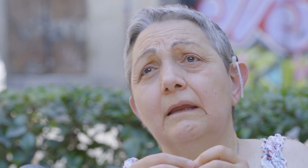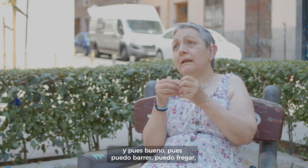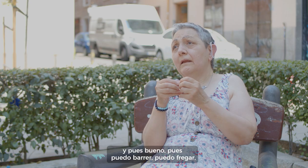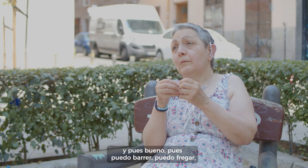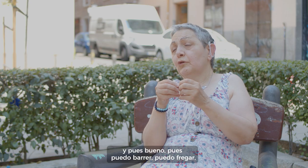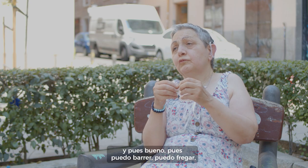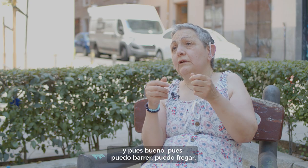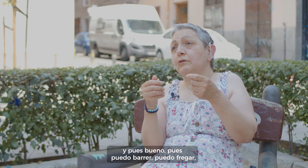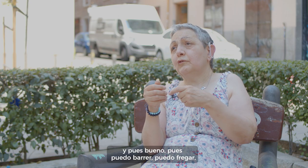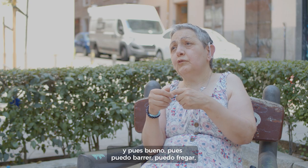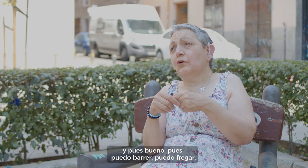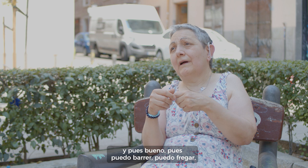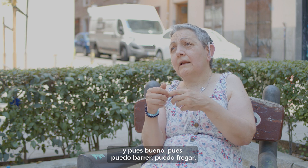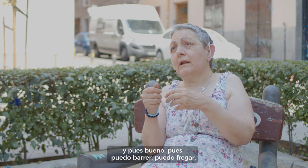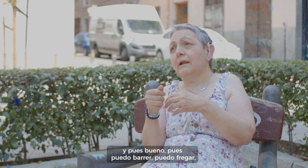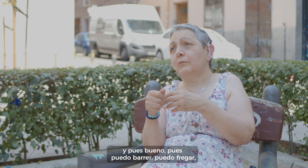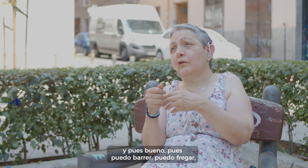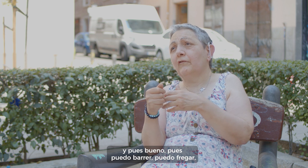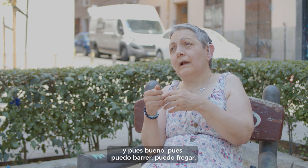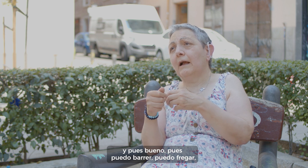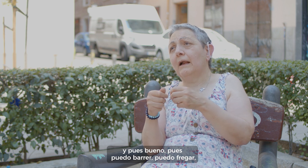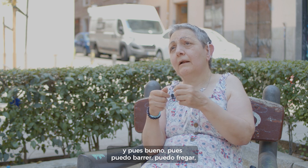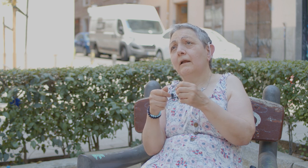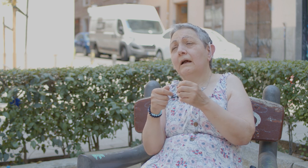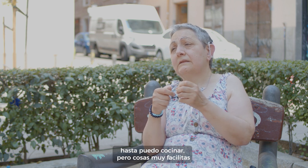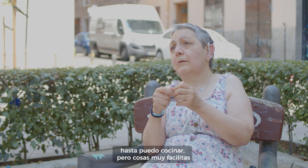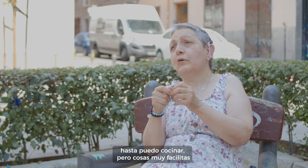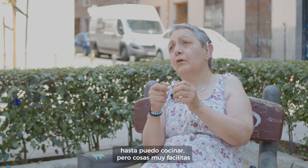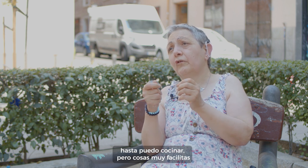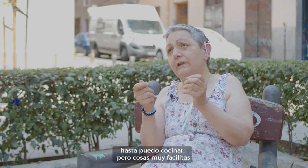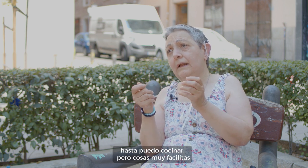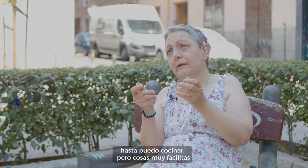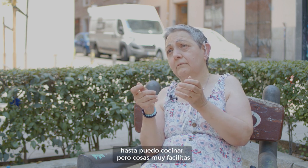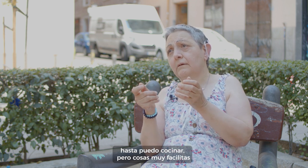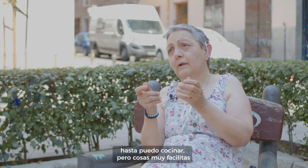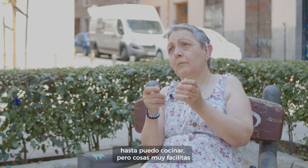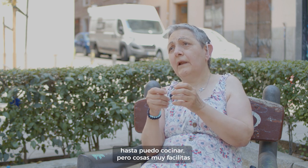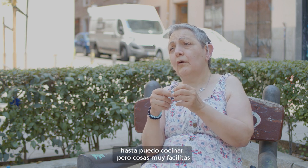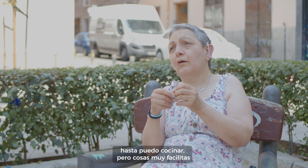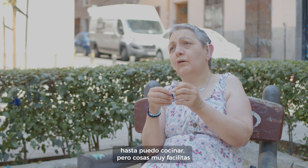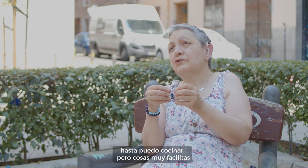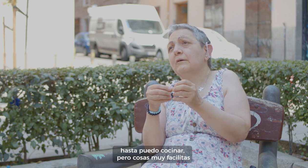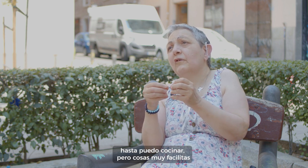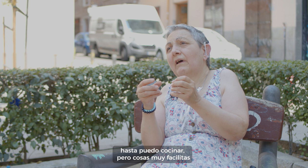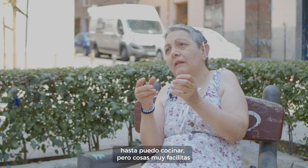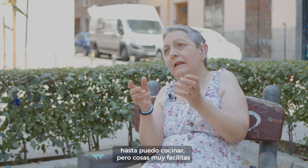Y pues bueno, pues puedo barrer, puedo fregar, hasta puedo cocinar. Pero cosas muy